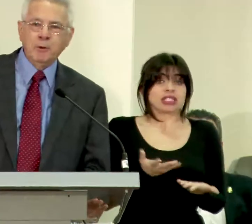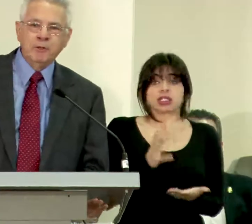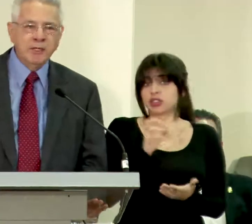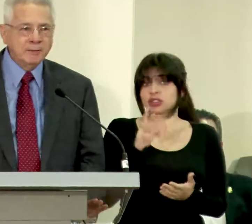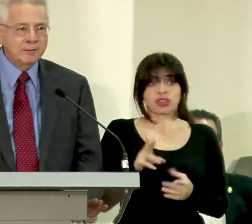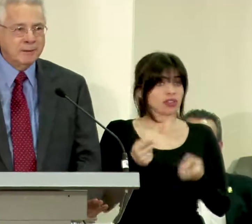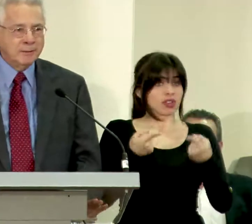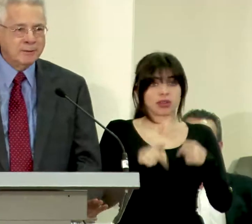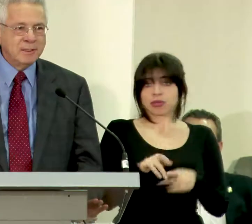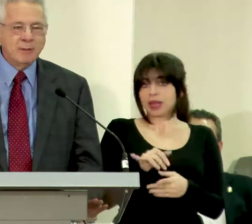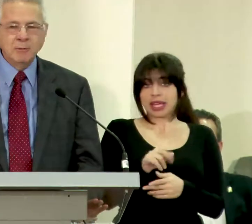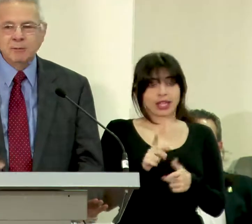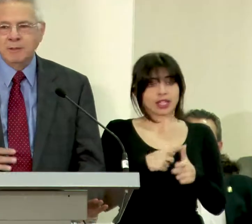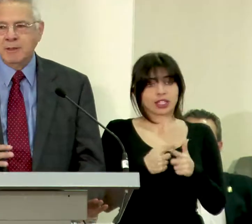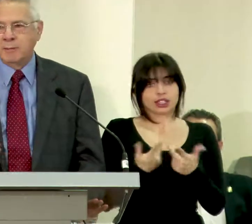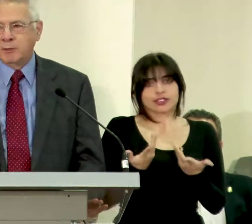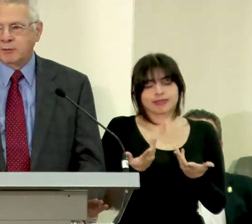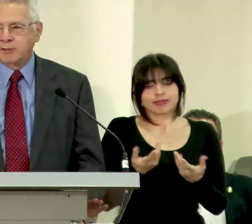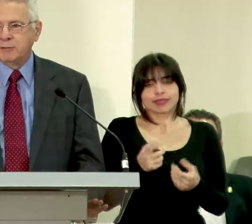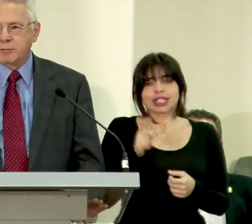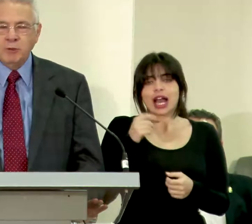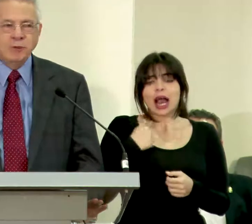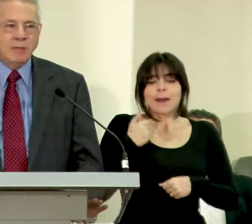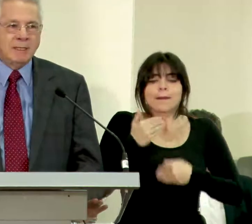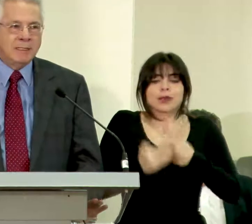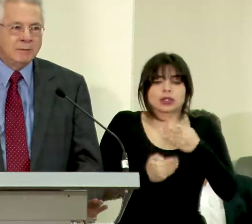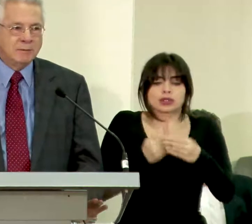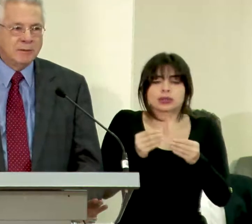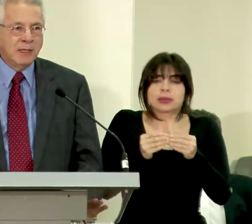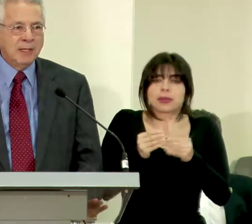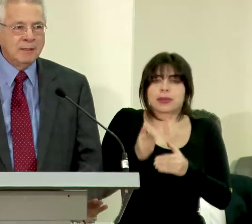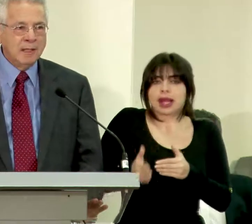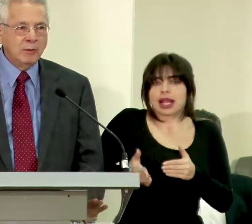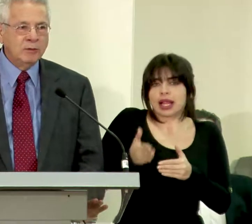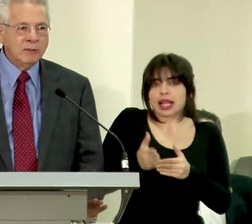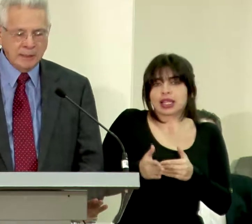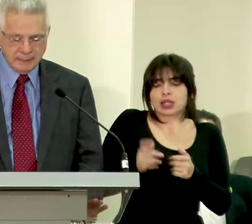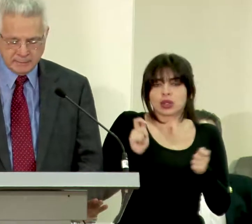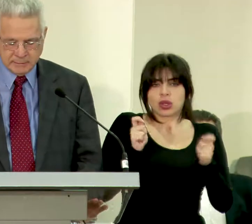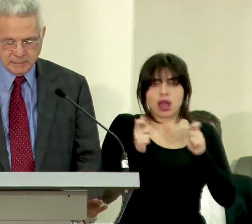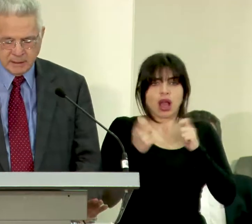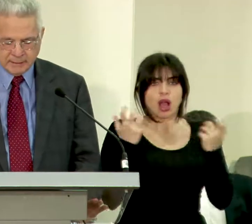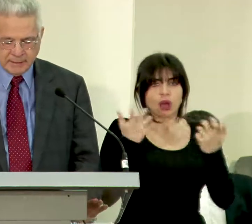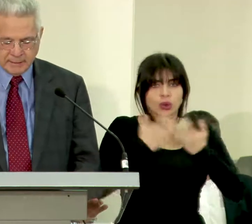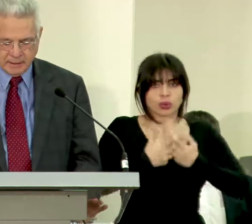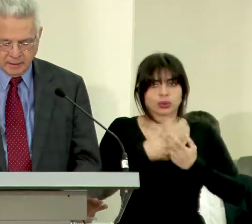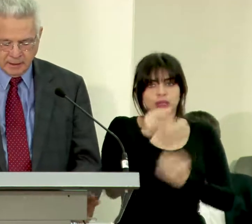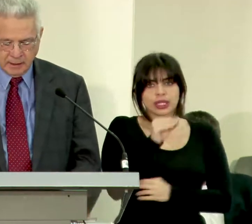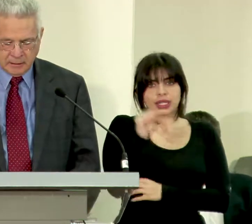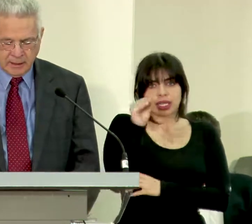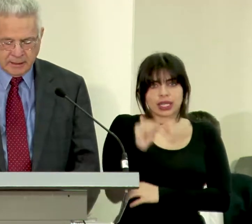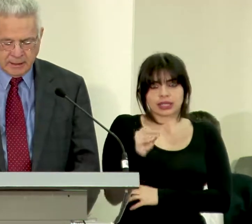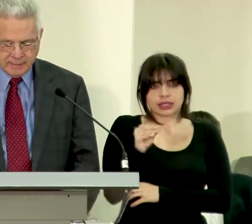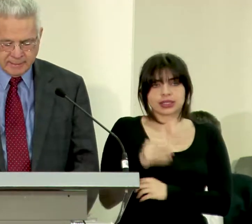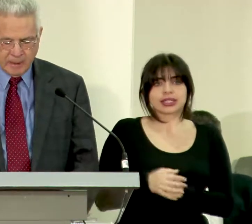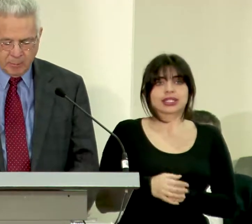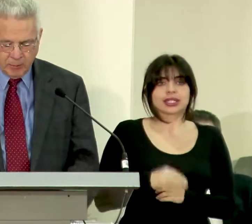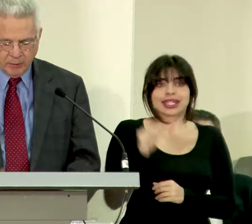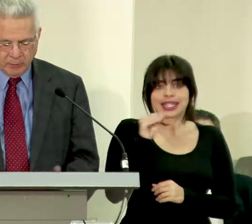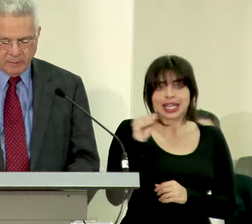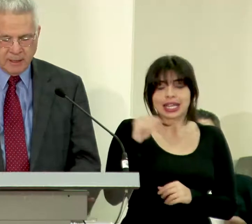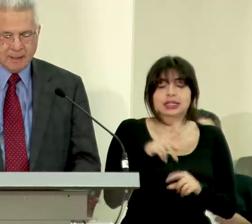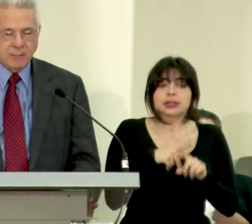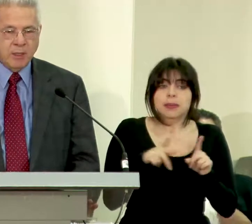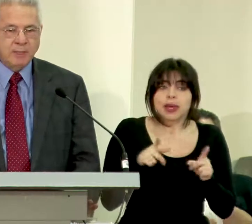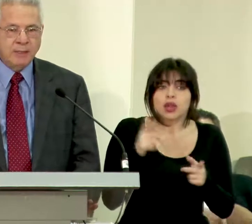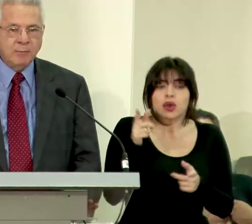no ocurre eso y entonces tenemos procesos mucho más lentos de ajuste en las tasas de interés,